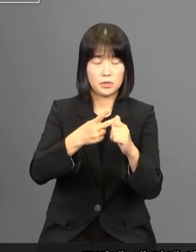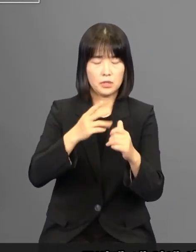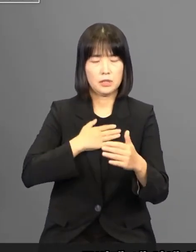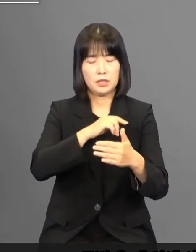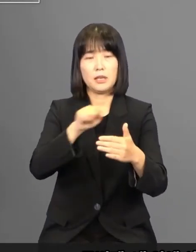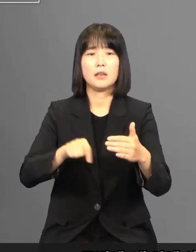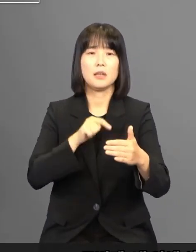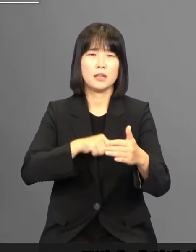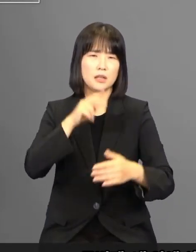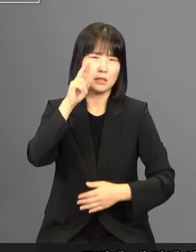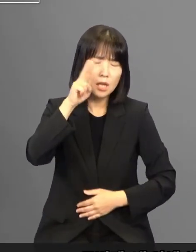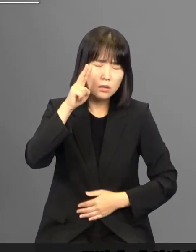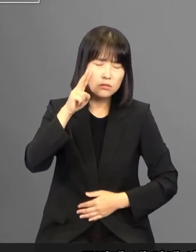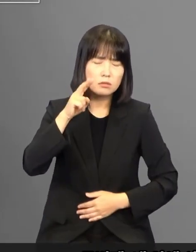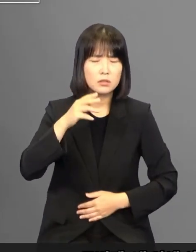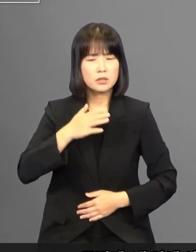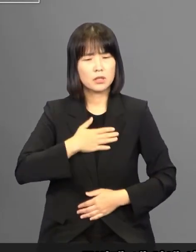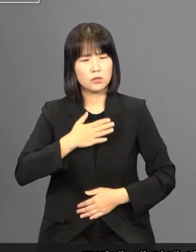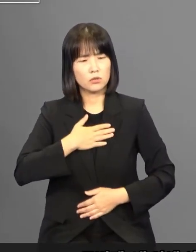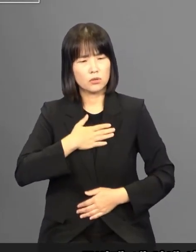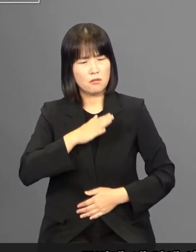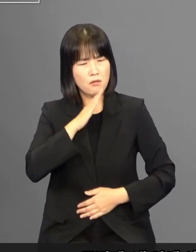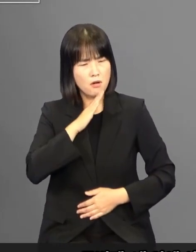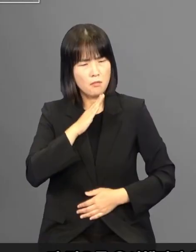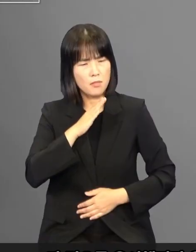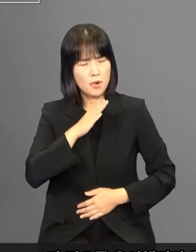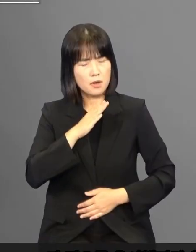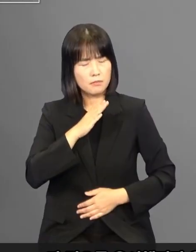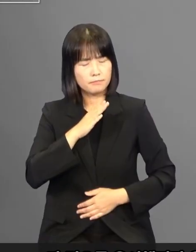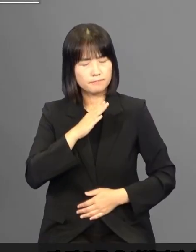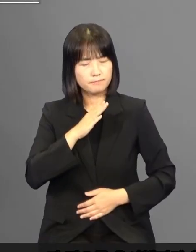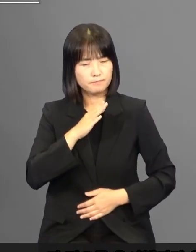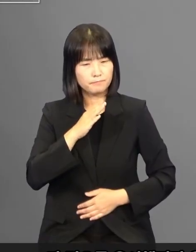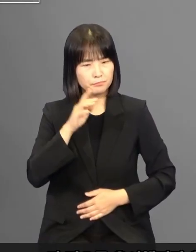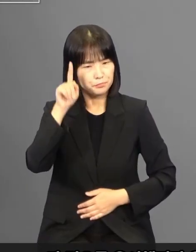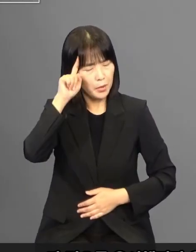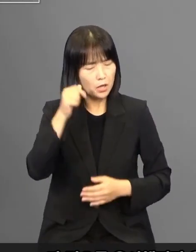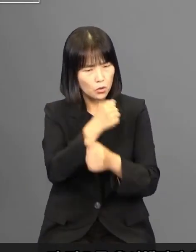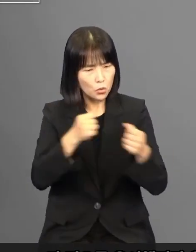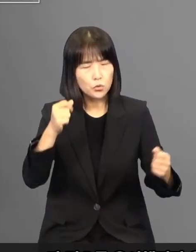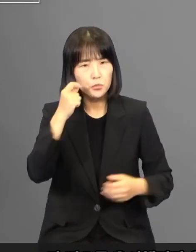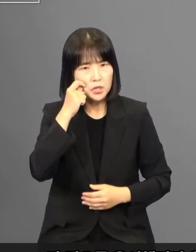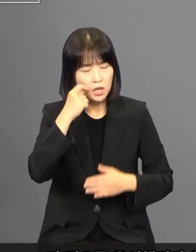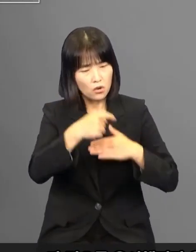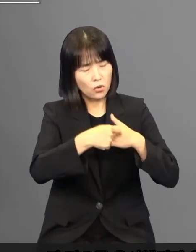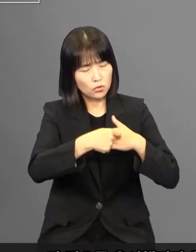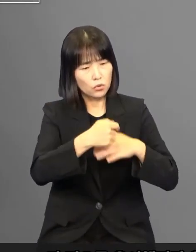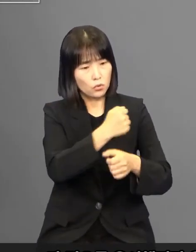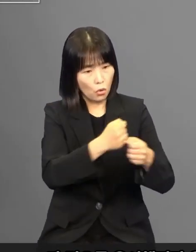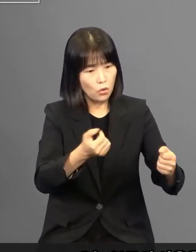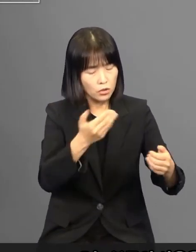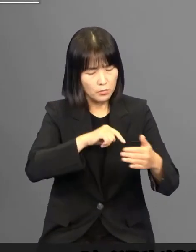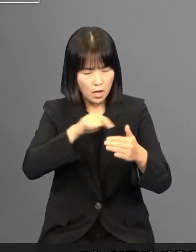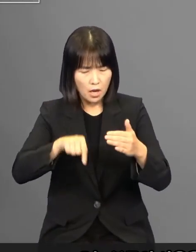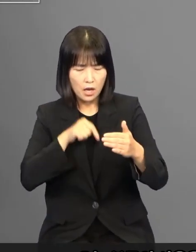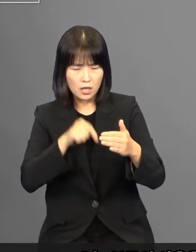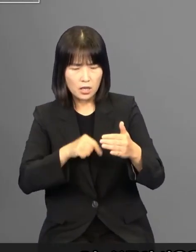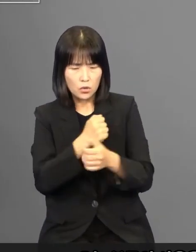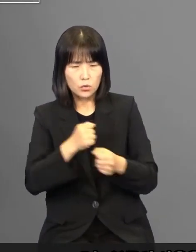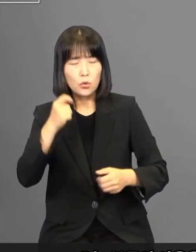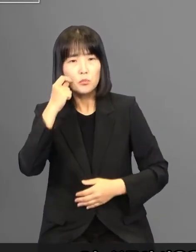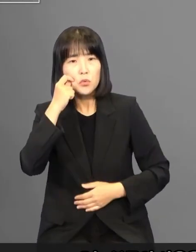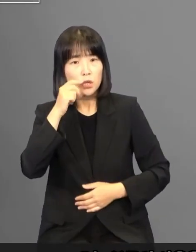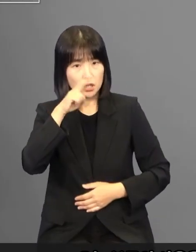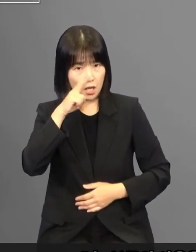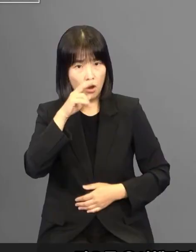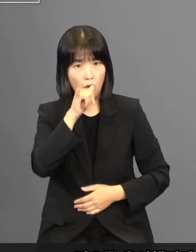안에 사울, 나도 진정 용서하지 않은, 자, 겉으로는 용서했지만 용서하지 않은 사울이 있지 않느냐. 오늘 본문의 사울을